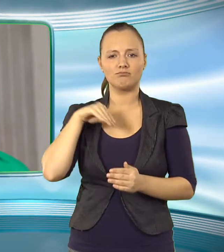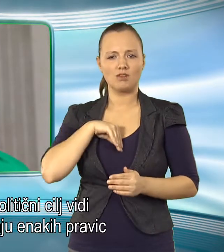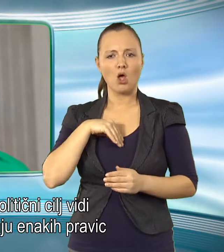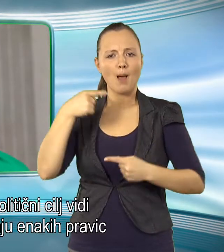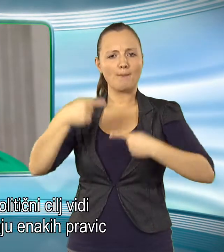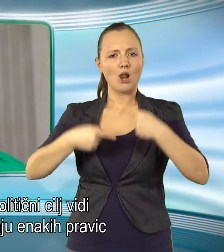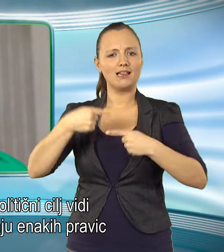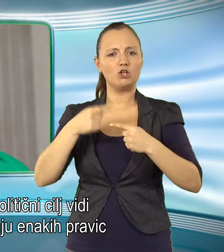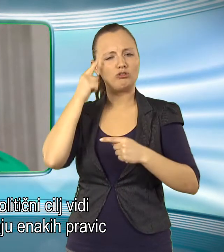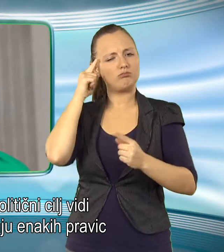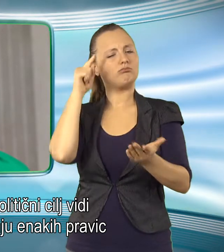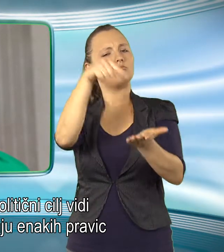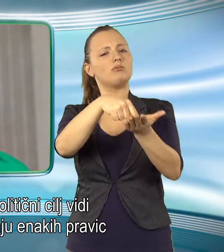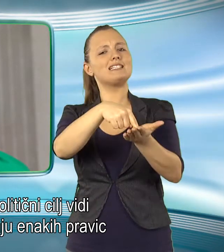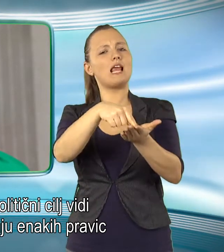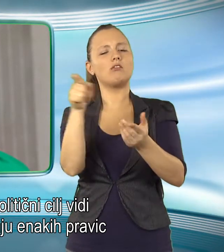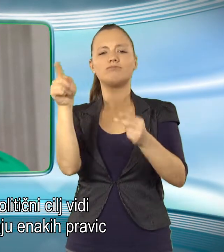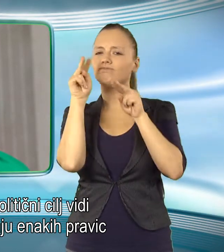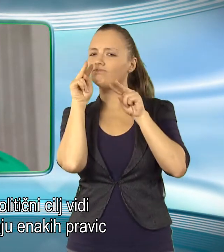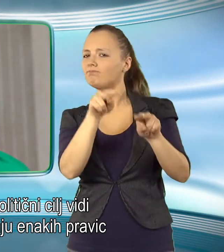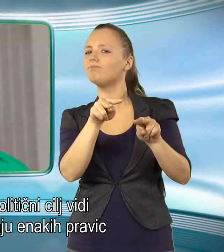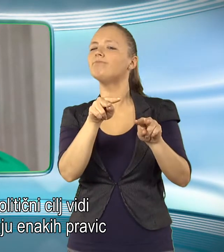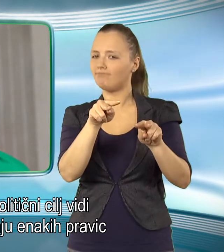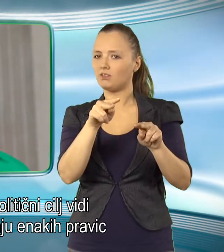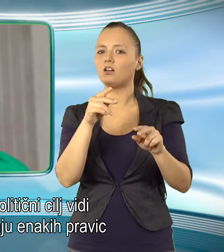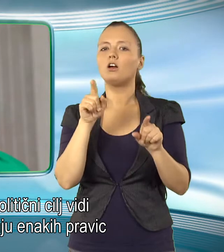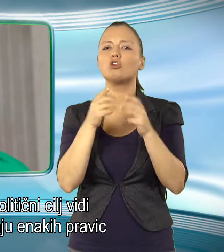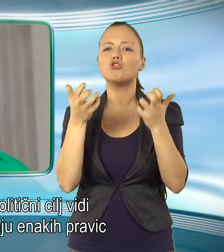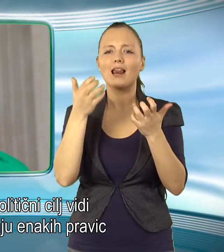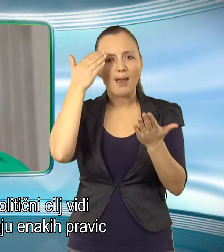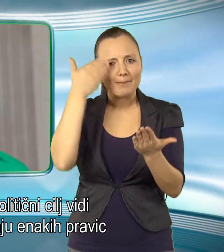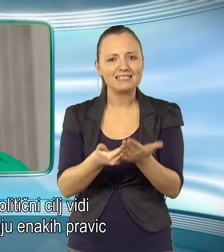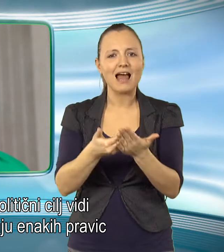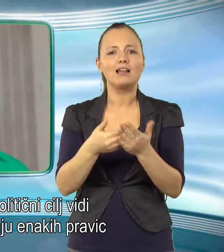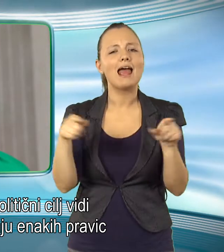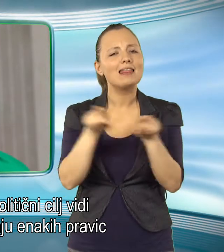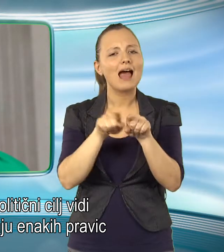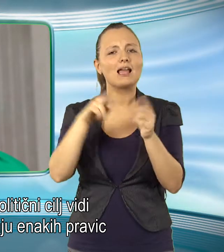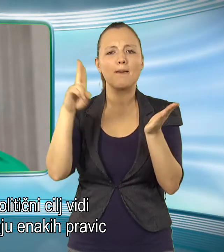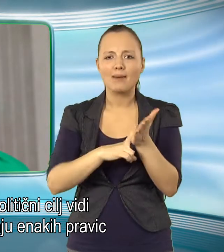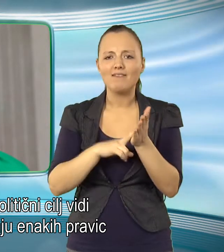Svoj politični cilj vidi v priznanju enakih pravic in možnosti, tako za invalide kot za vse druge.